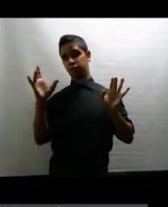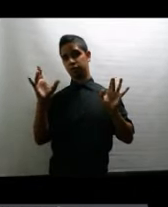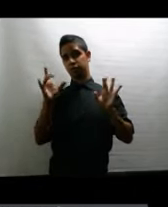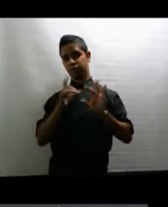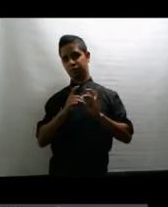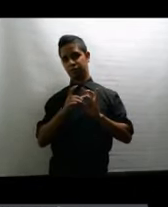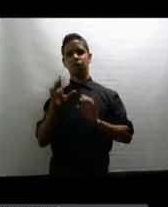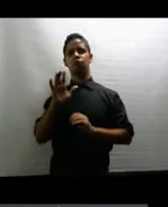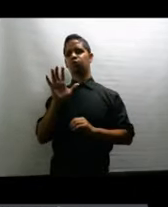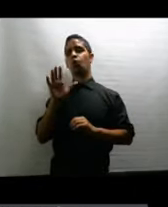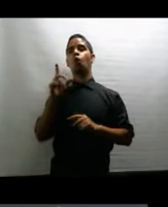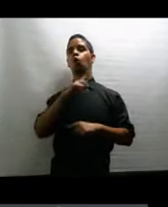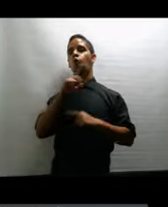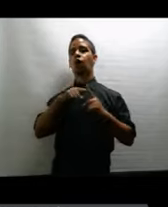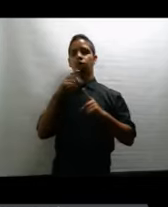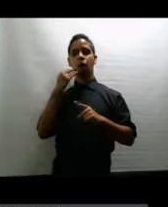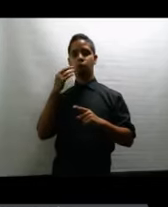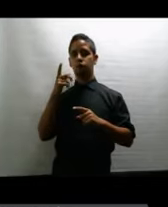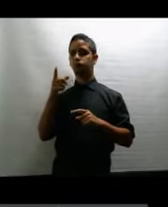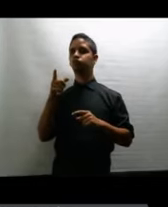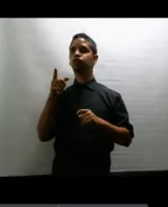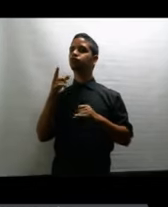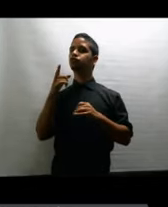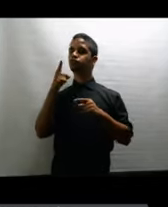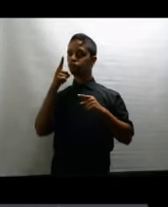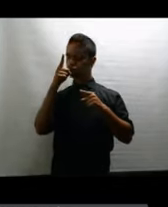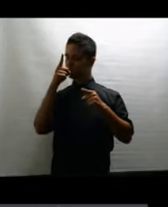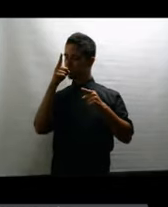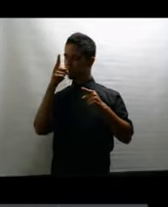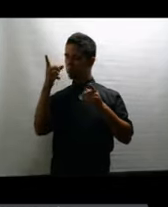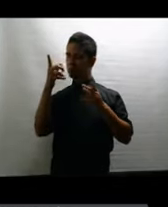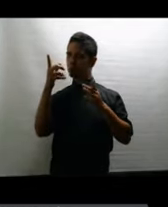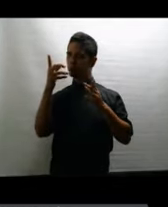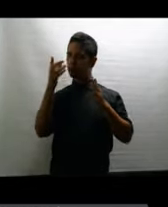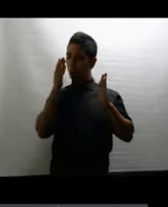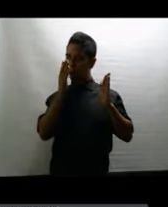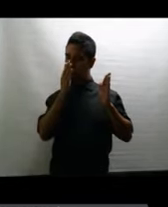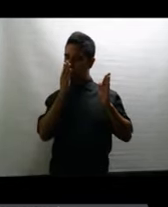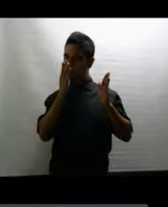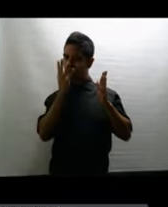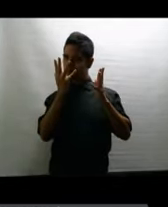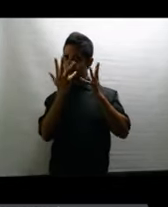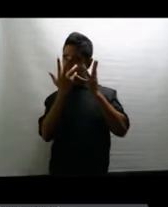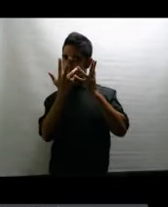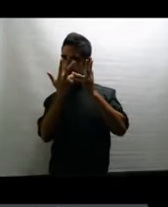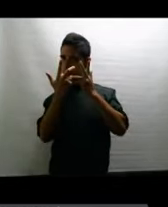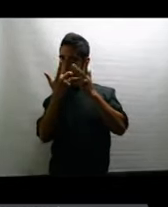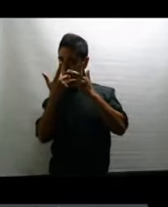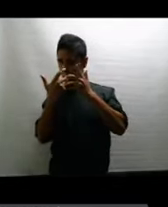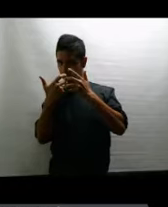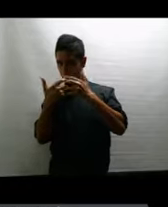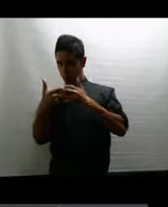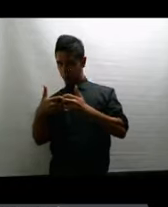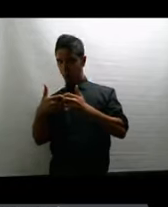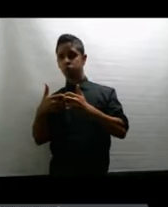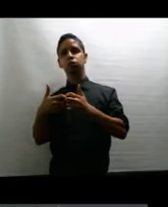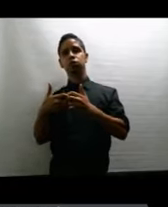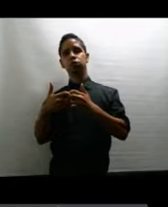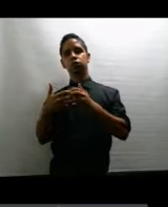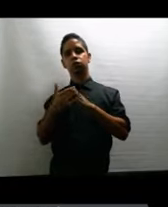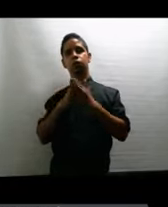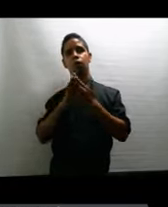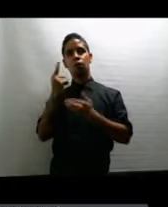voluntades o espíritus, hay una, ¿verdad? O organismos, ¿verdad? Que haya una unión y se hacen uno.